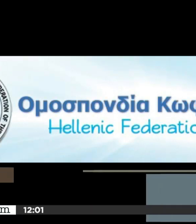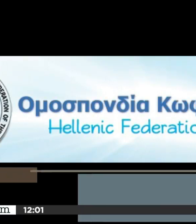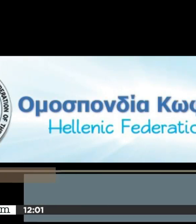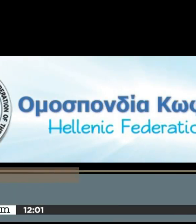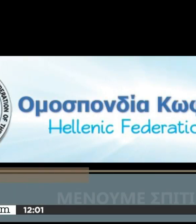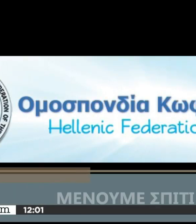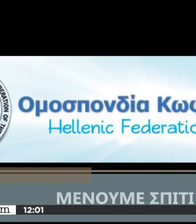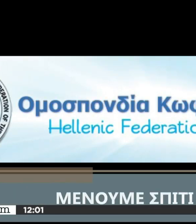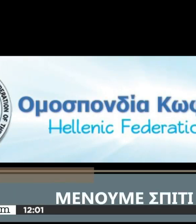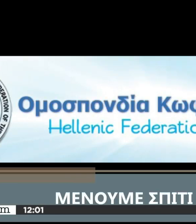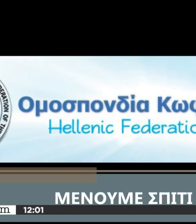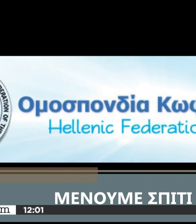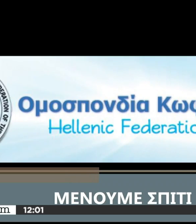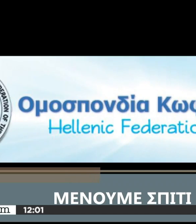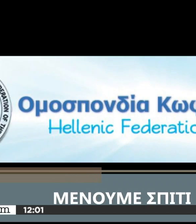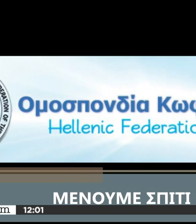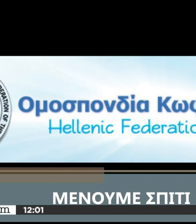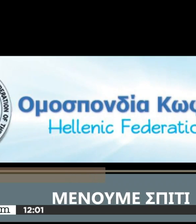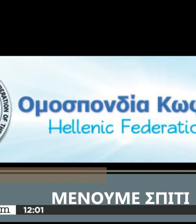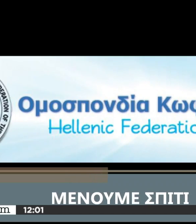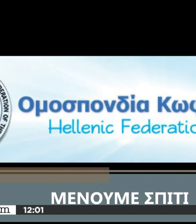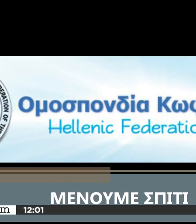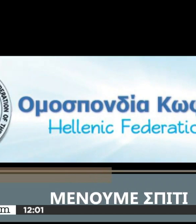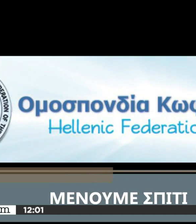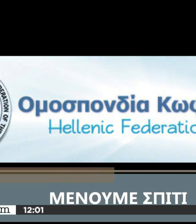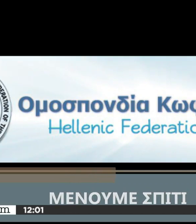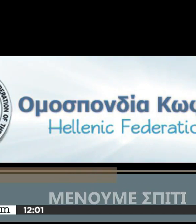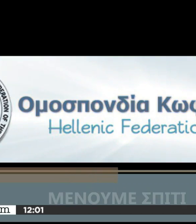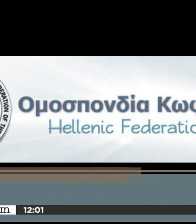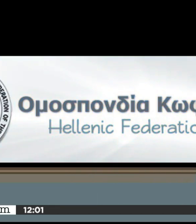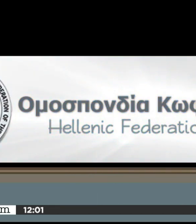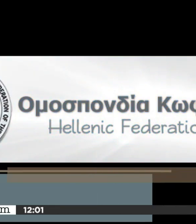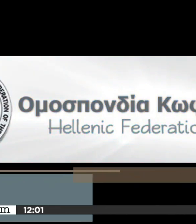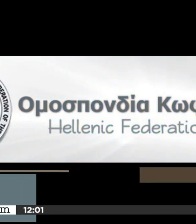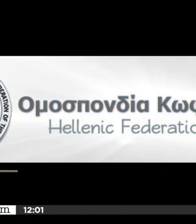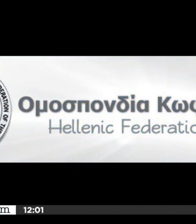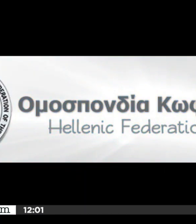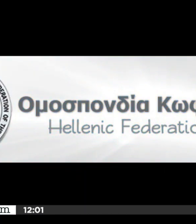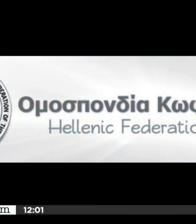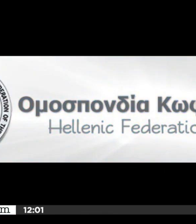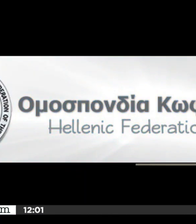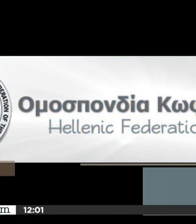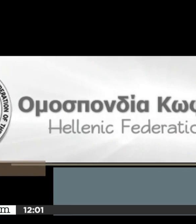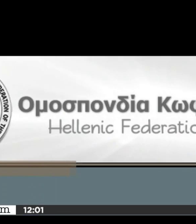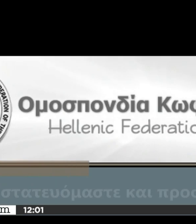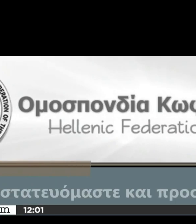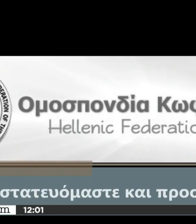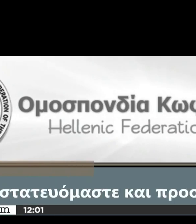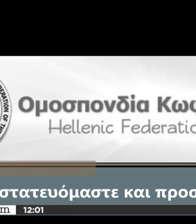time. I've done my sentence but committed no crime,